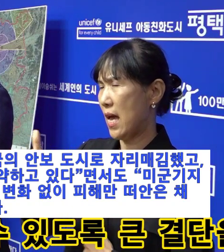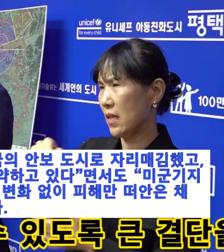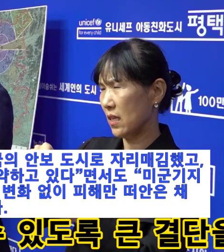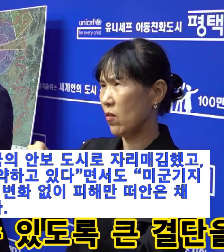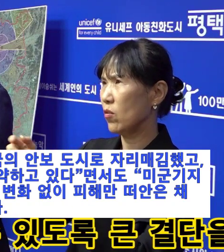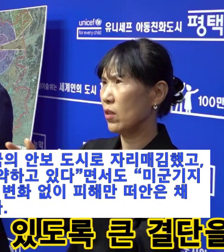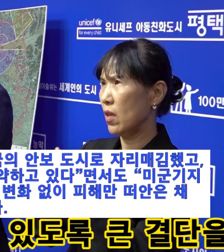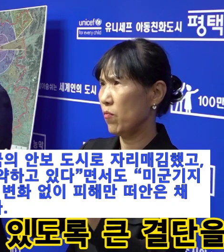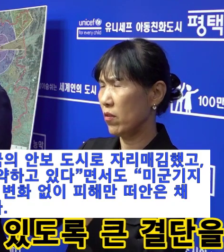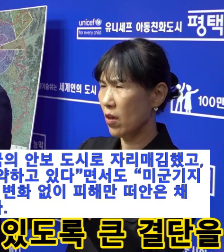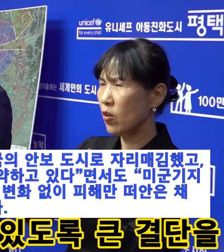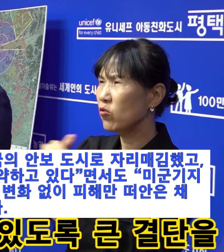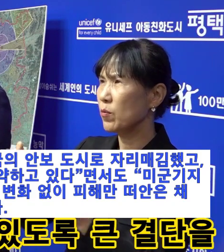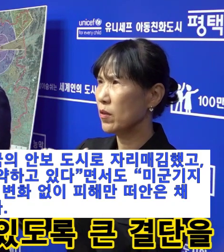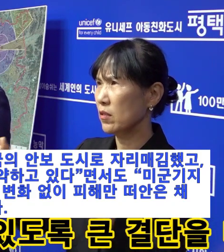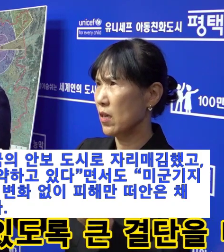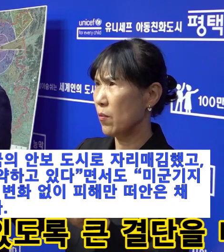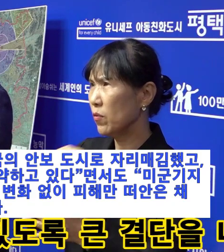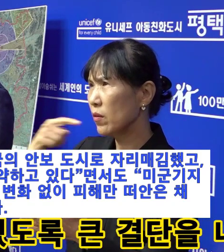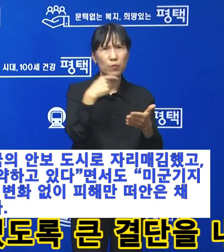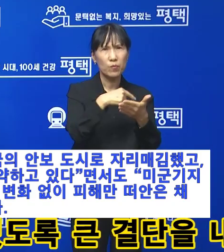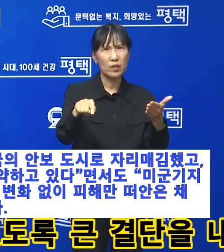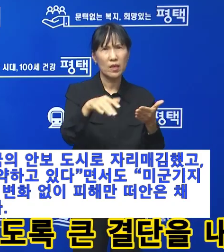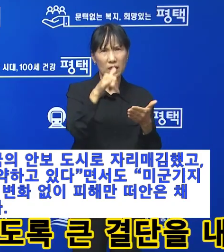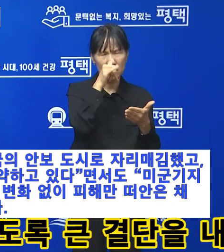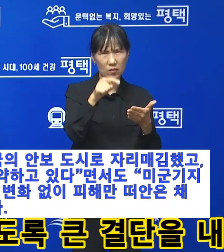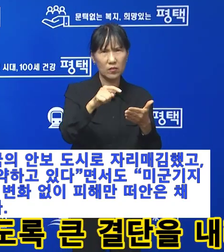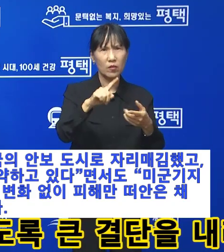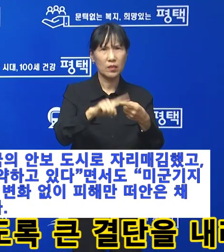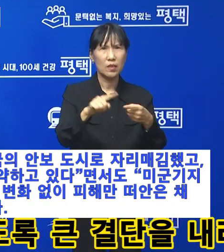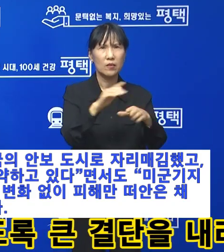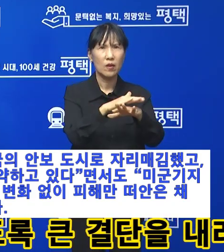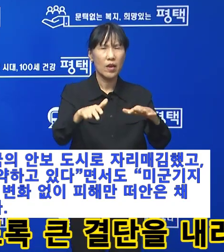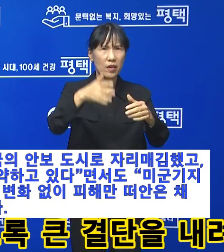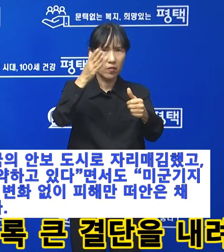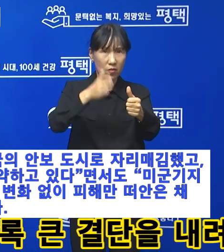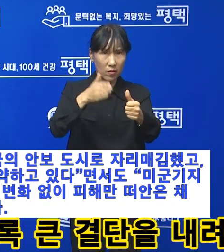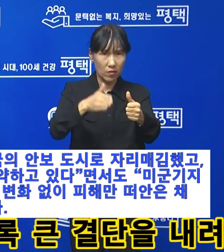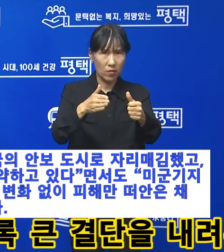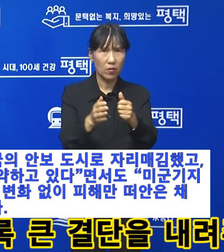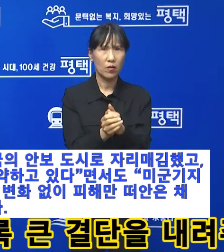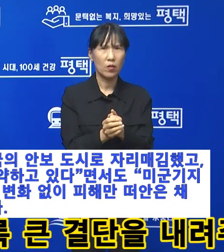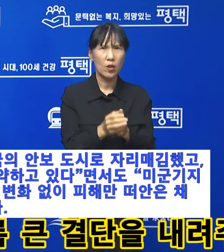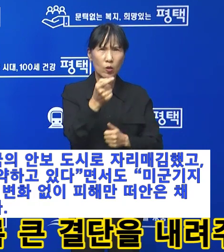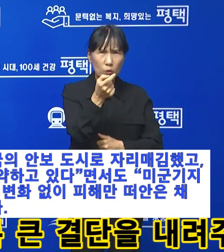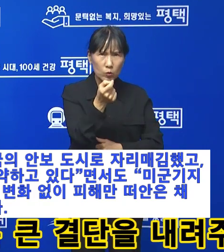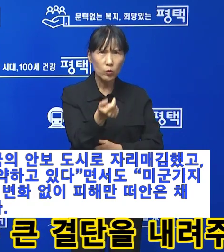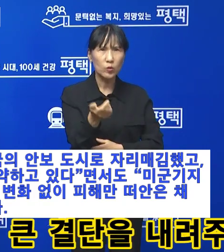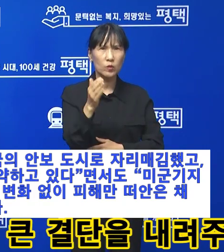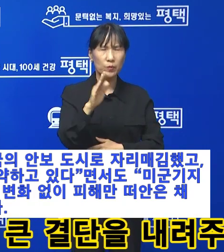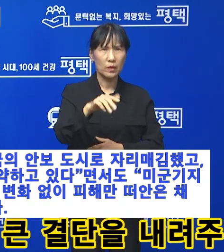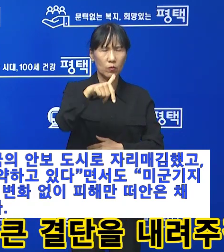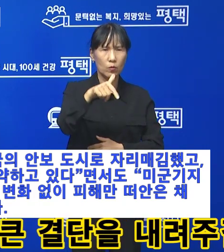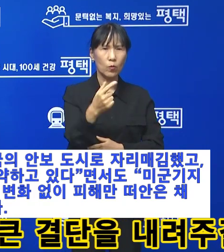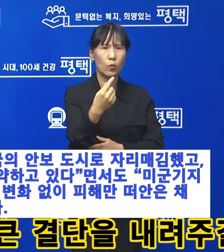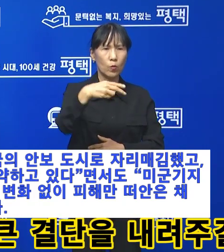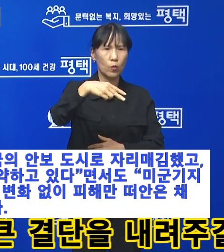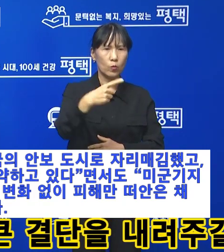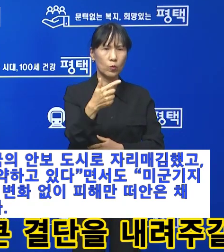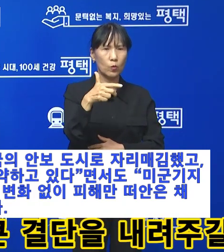결단을 내려 주시길 부탁드립니다 최소한의 범위에서도 고도제한 완화